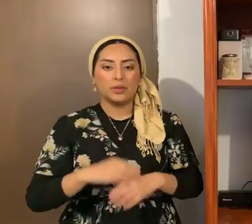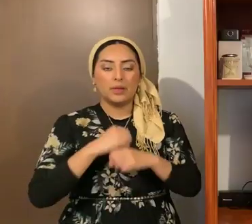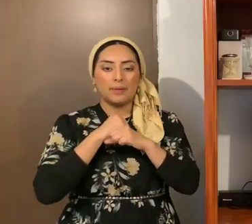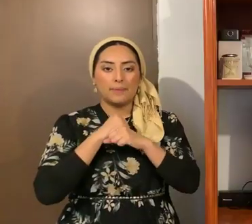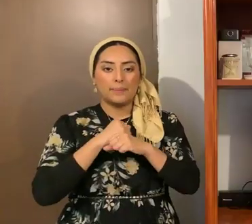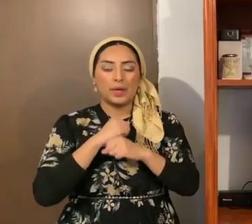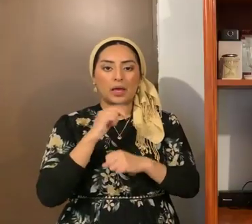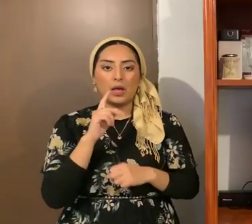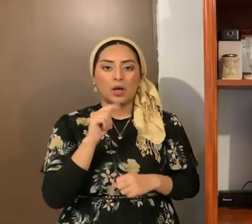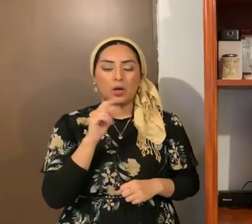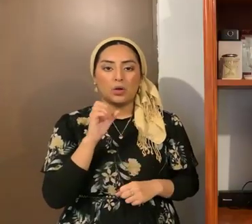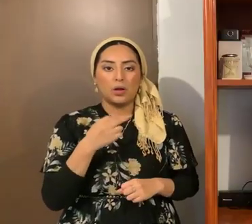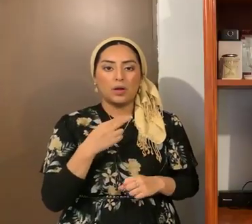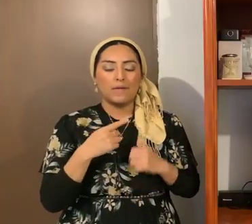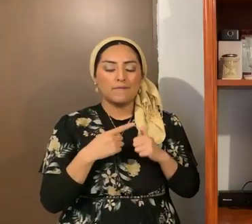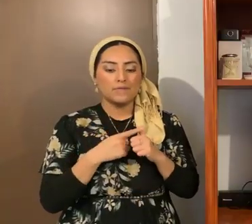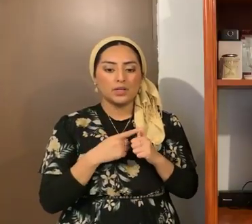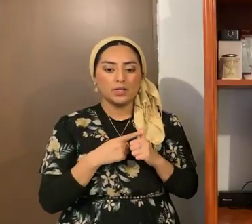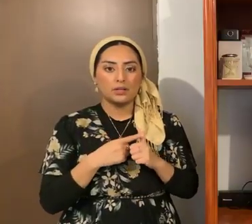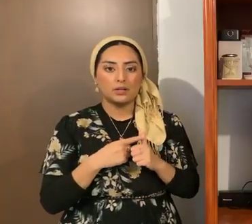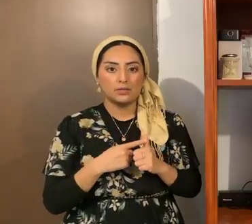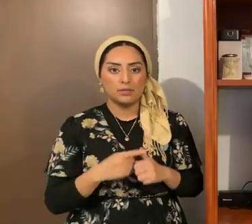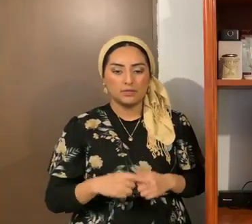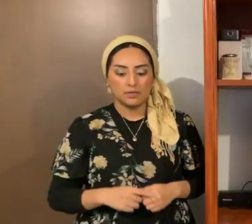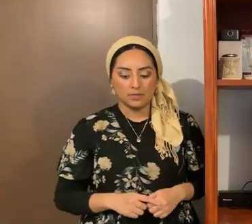proteger la Torah, es lo primero.